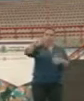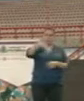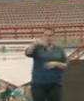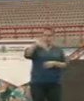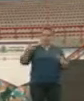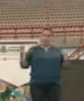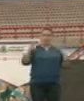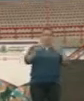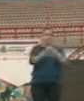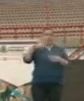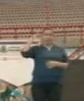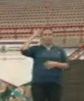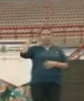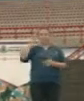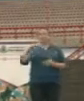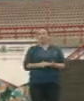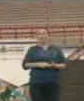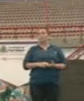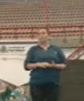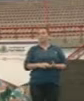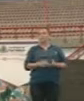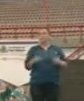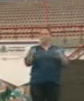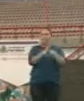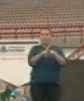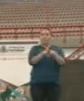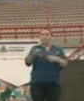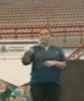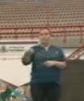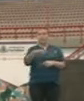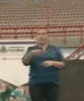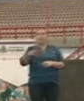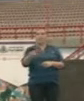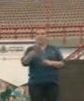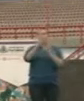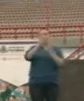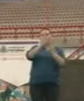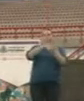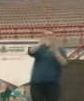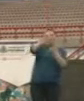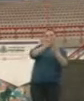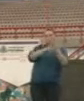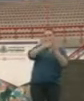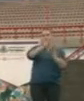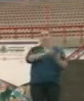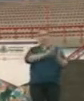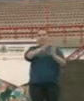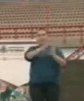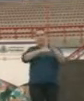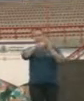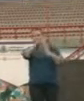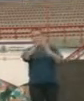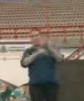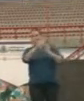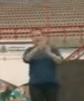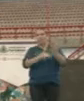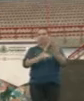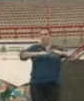música, tá? Nós vamos começar a usar uma nova ideia de pintura, técnicas novas de pintura, dando ideia, sabe de quê?